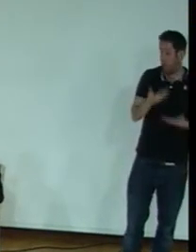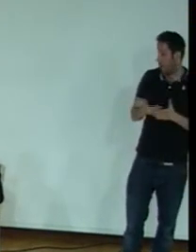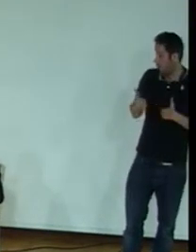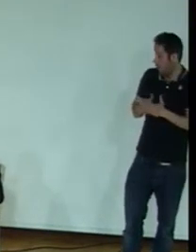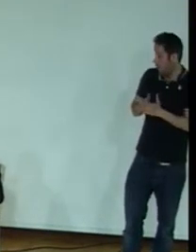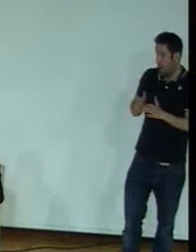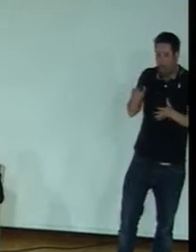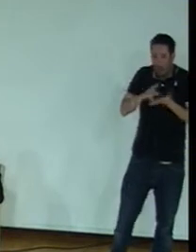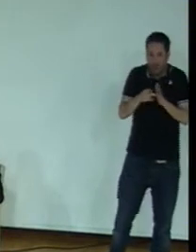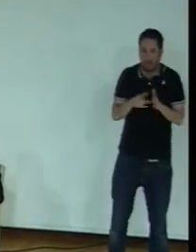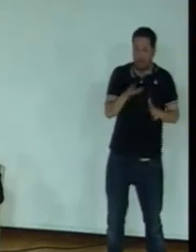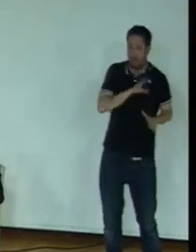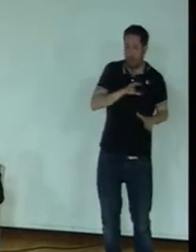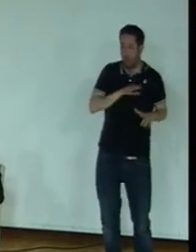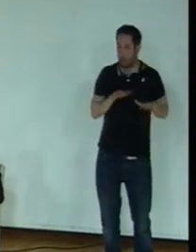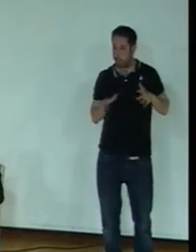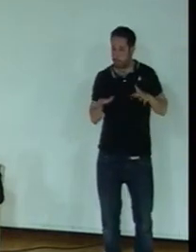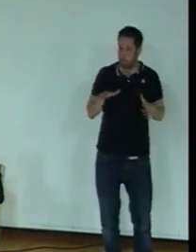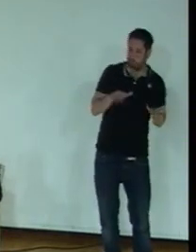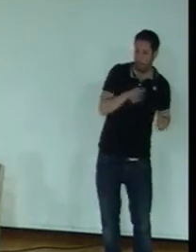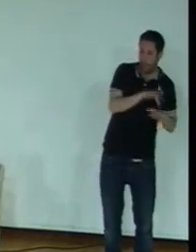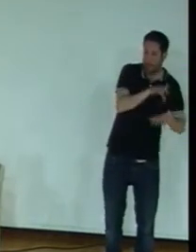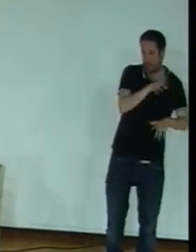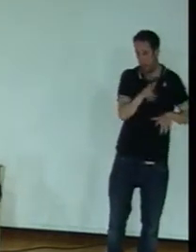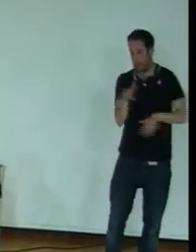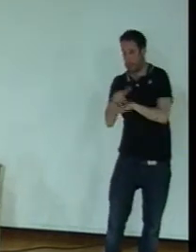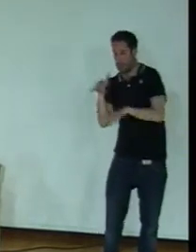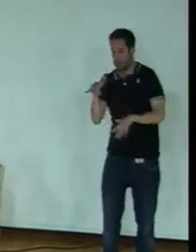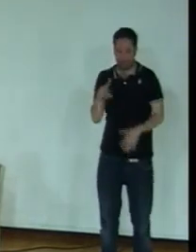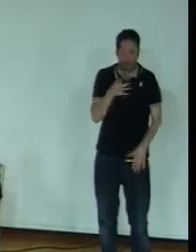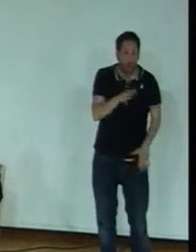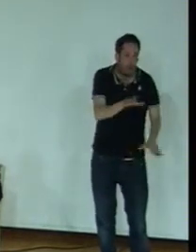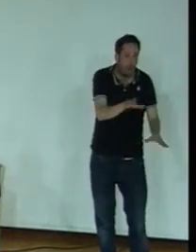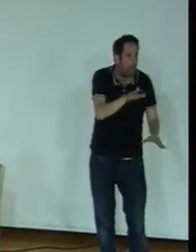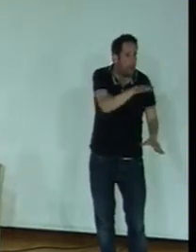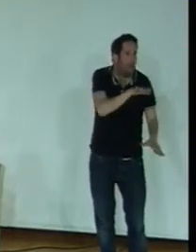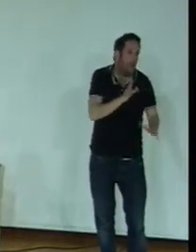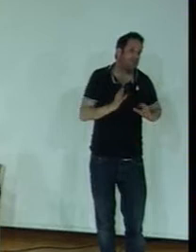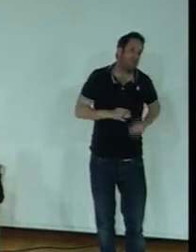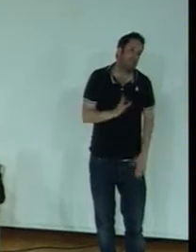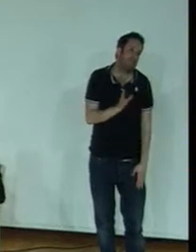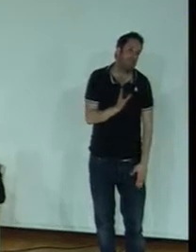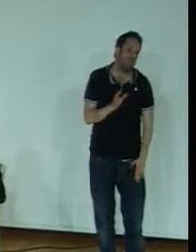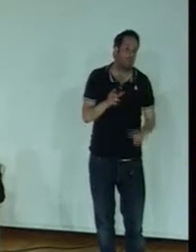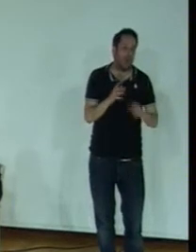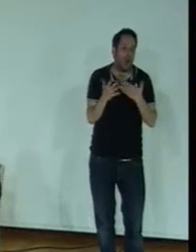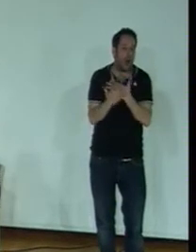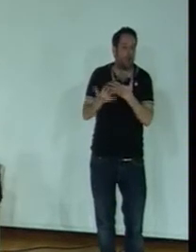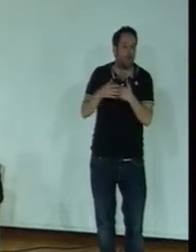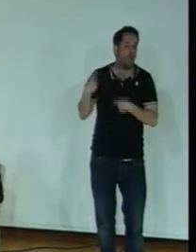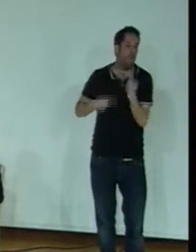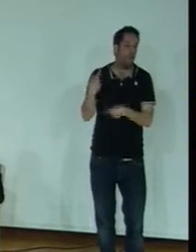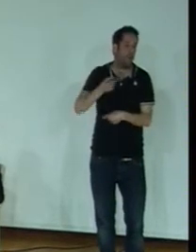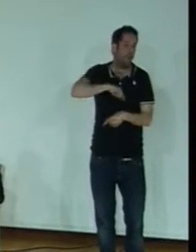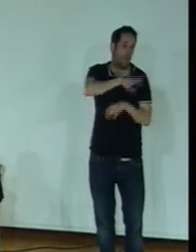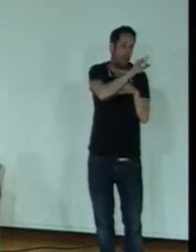errements techniques, avec les mêmes approximations techniques, en nous disant, rassurez-vous, braves gens, les algorithmes tournent, on vous